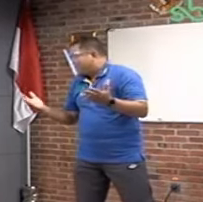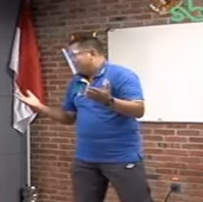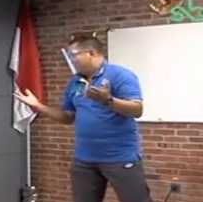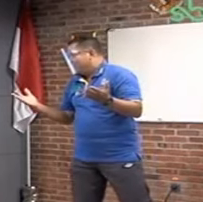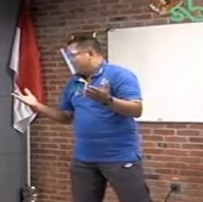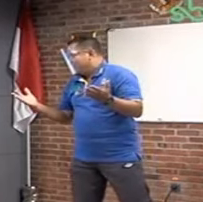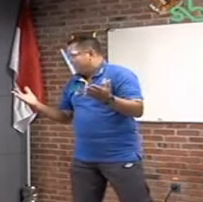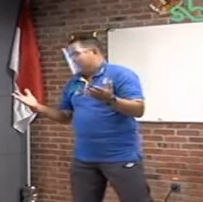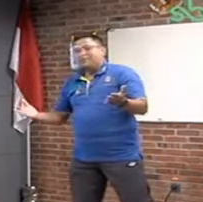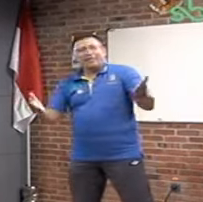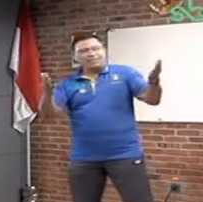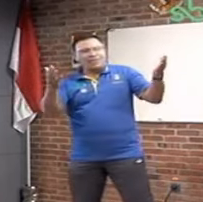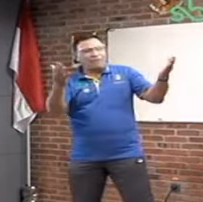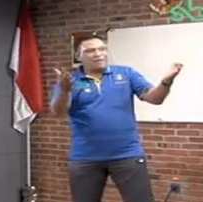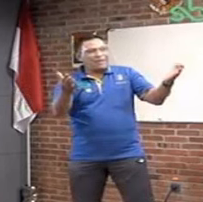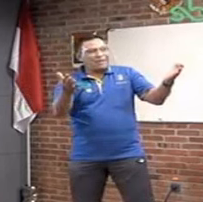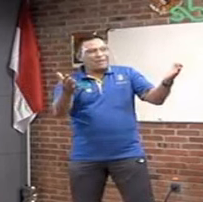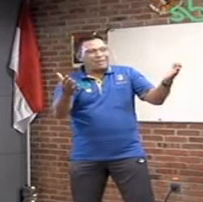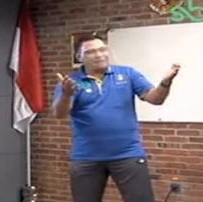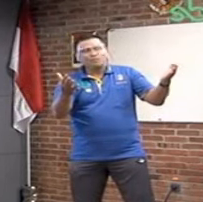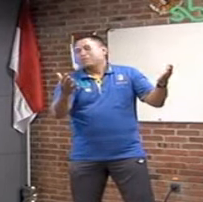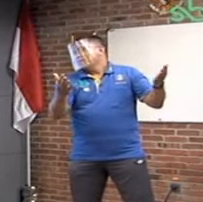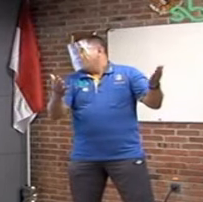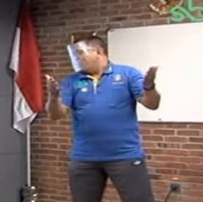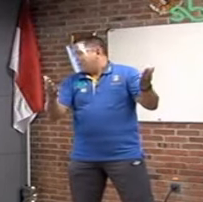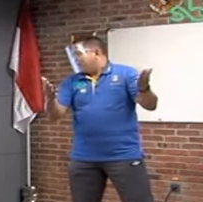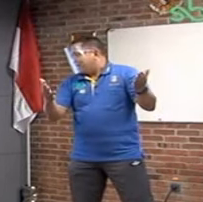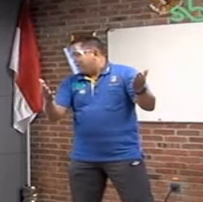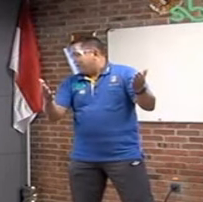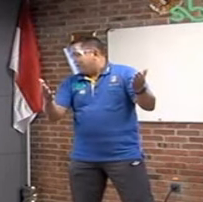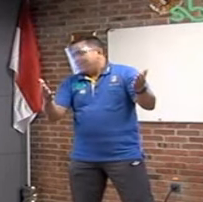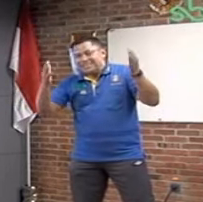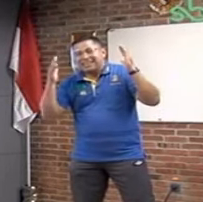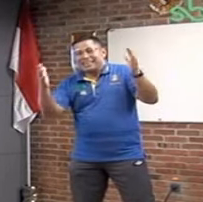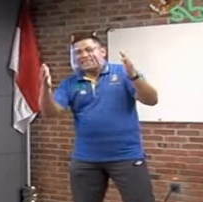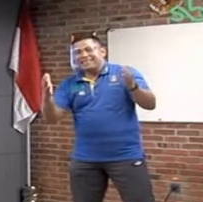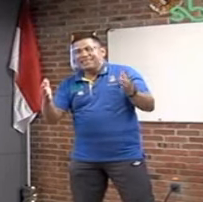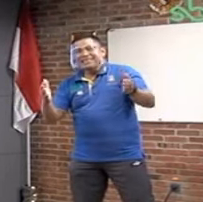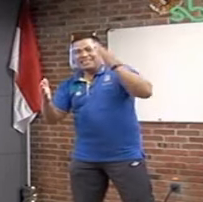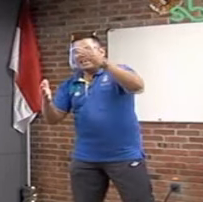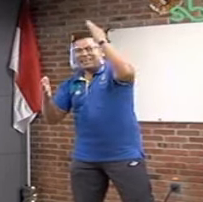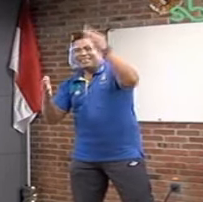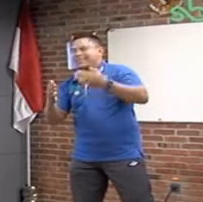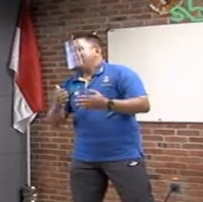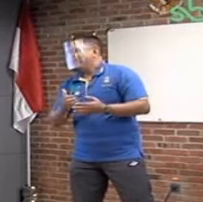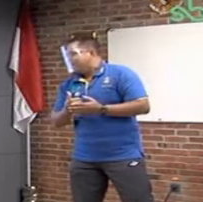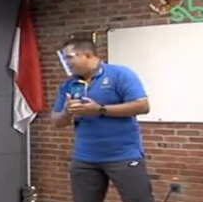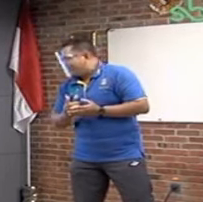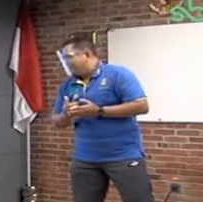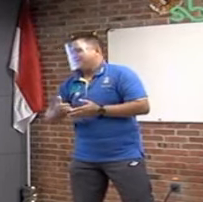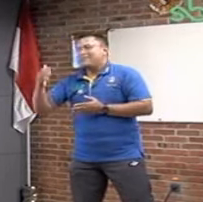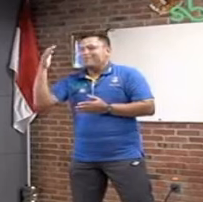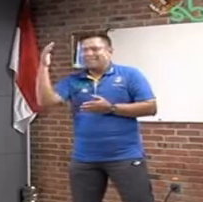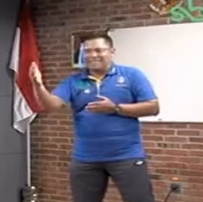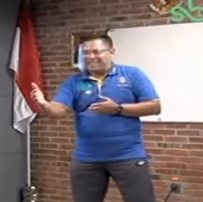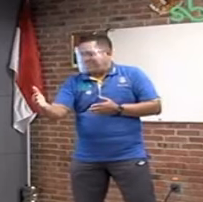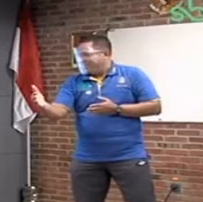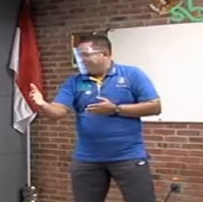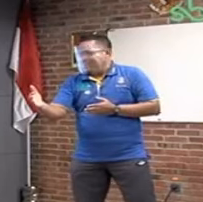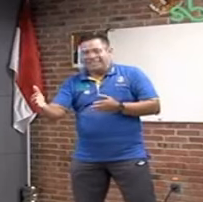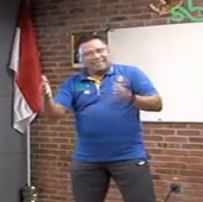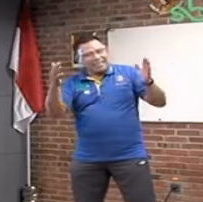Begitu, ya, betul sekali, itu Pak. Adalah manfaat dari olahraga. Jadi sekali lagi, jangan diremehkan masalah